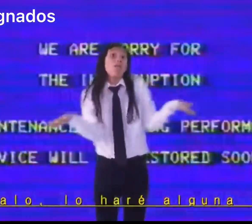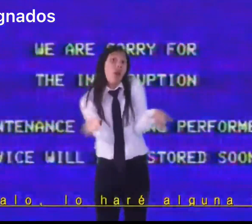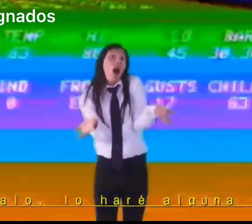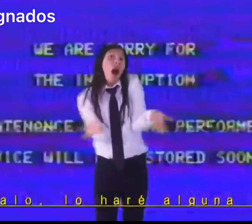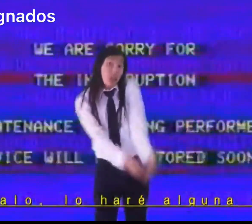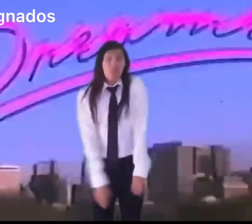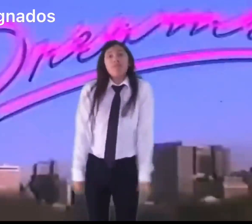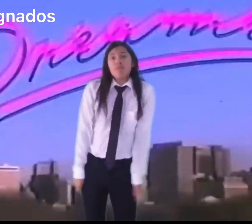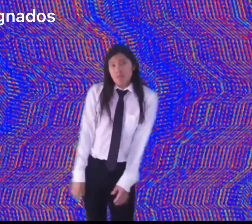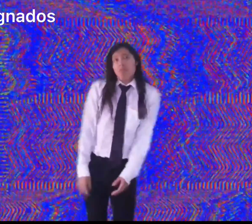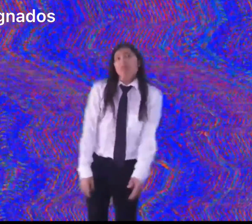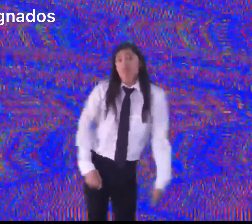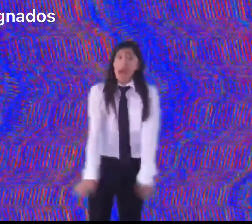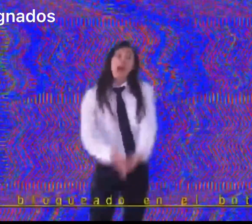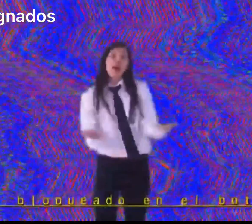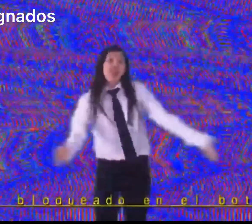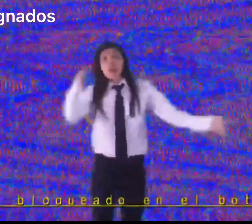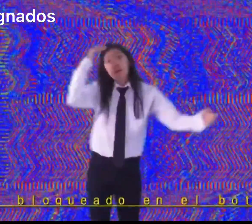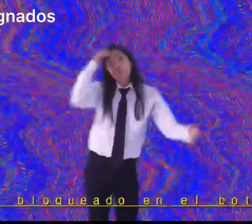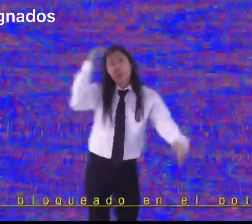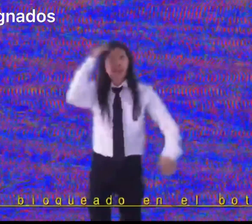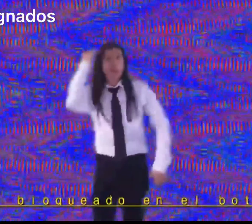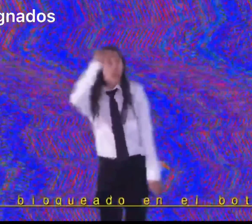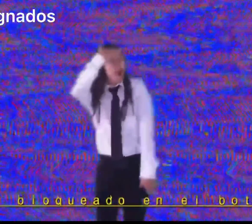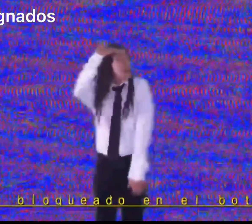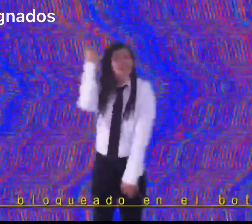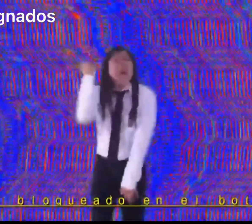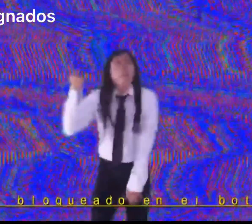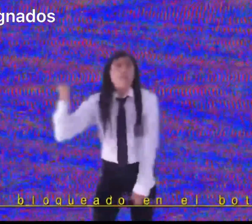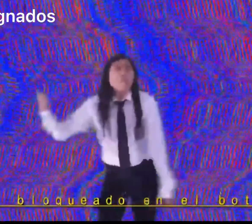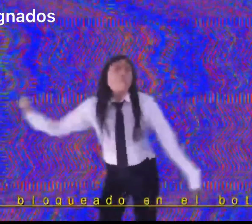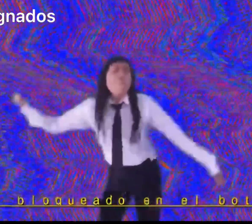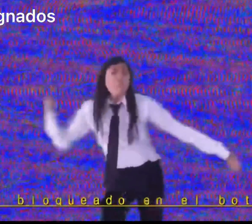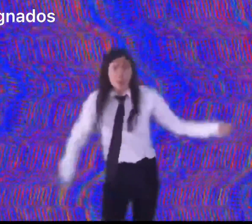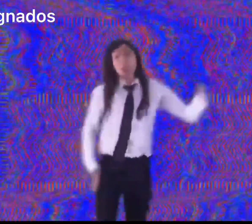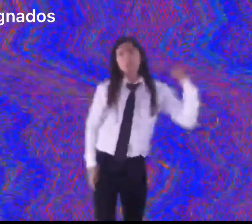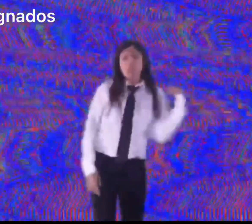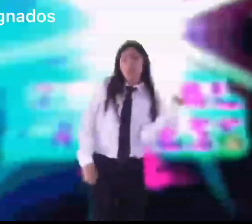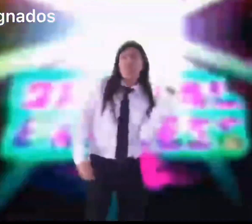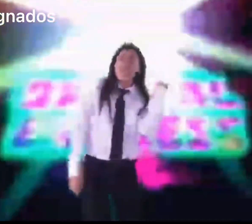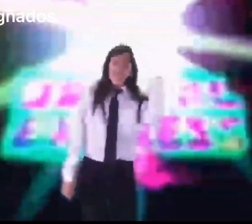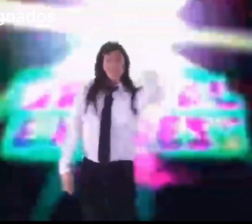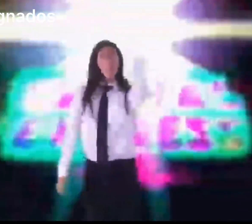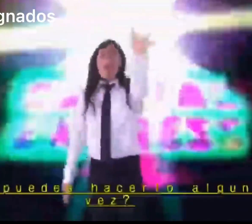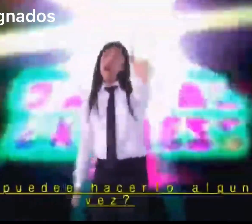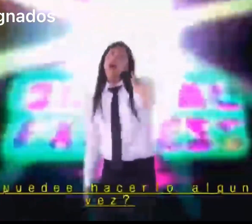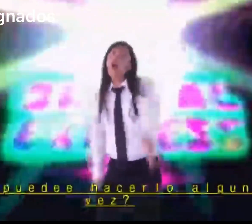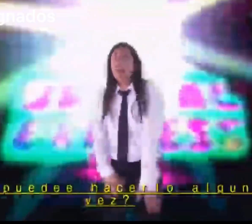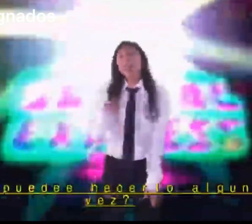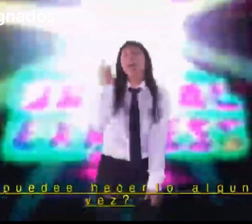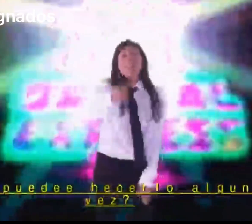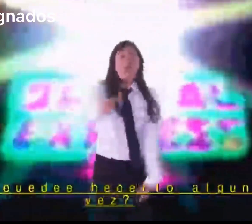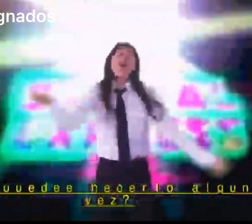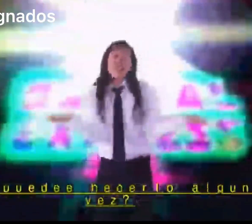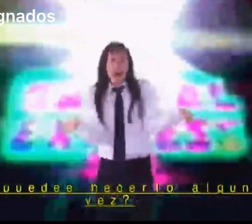manual, que incluyen expresiones faciales, componentes orales, movimientos del cuerpo, principalmente